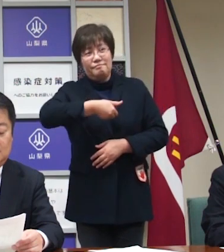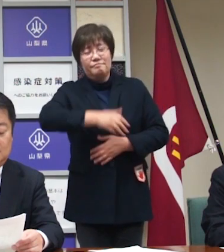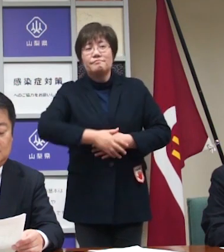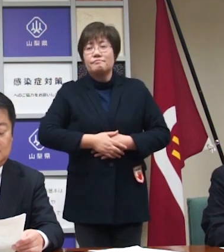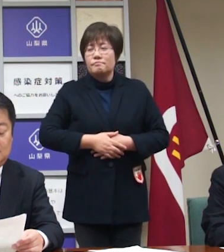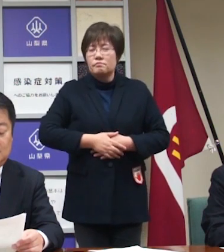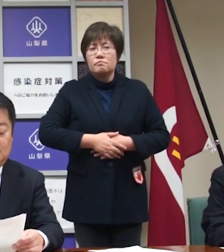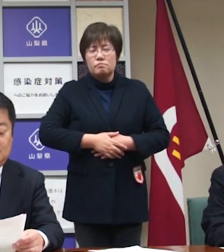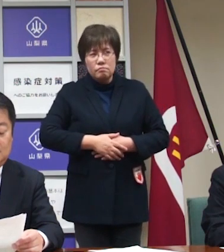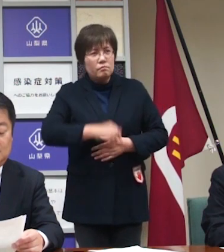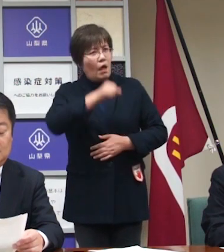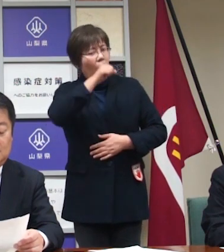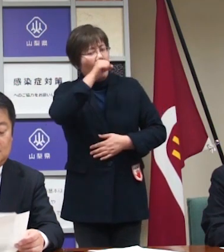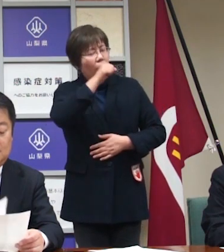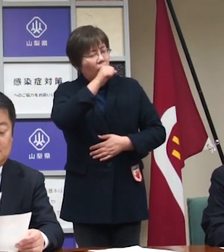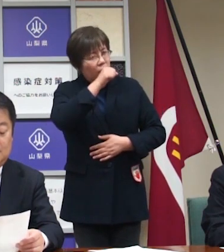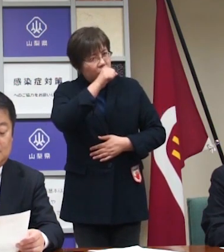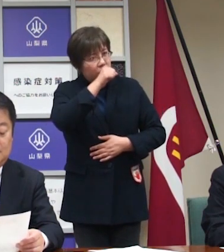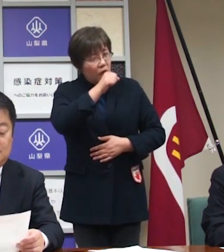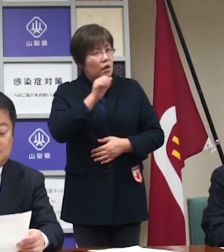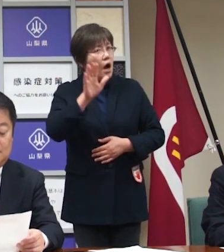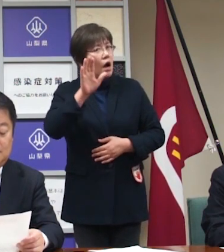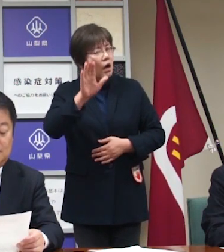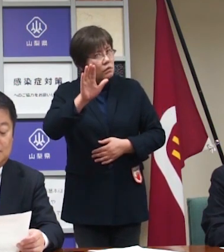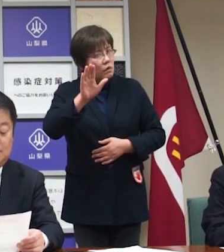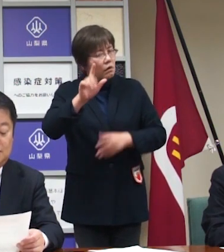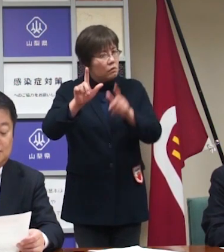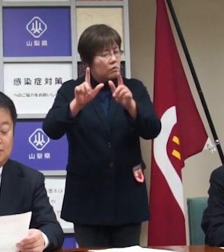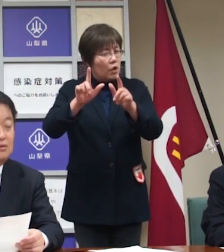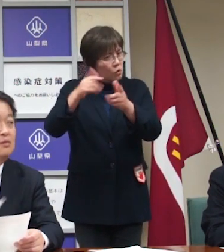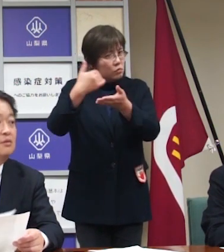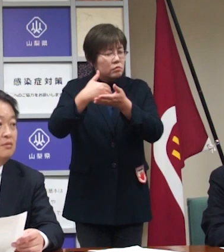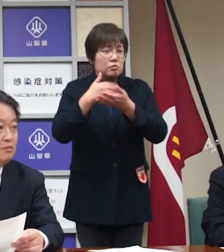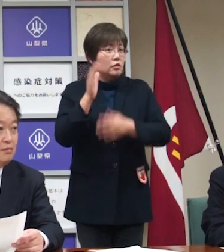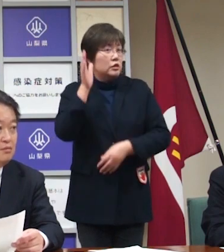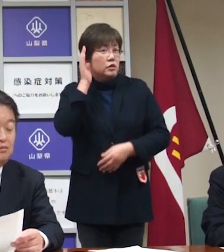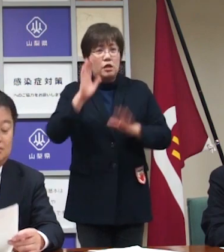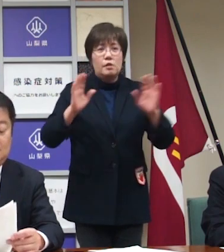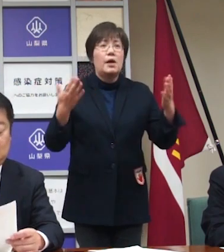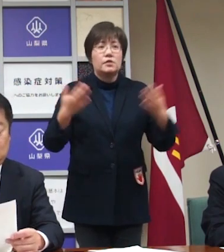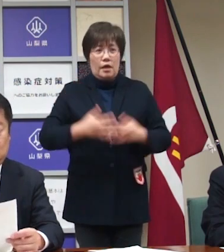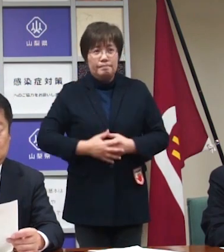咳があったという話は聞いていないんです。で、